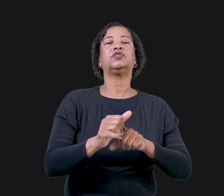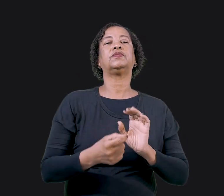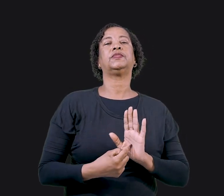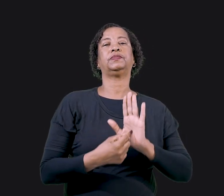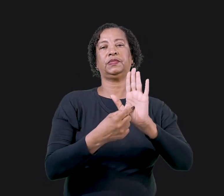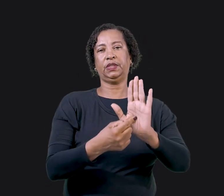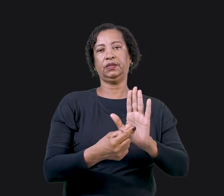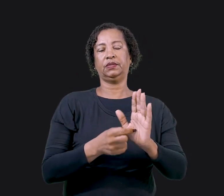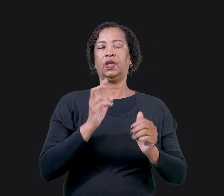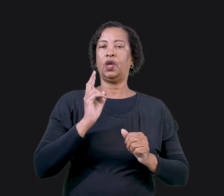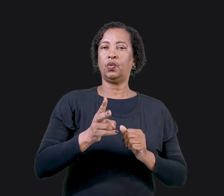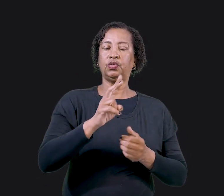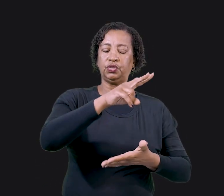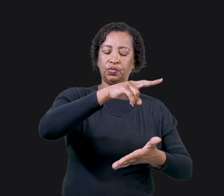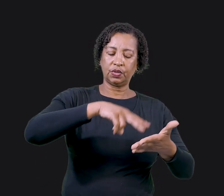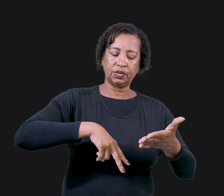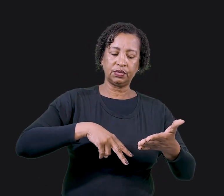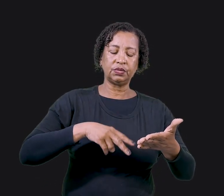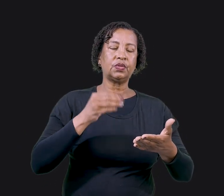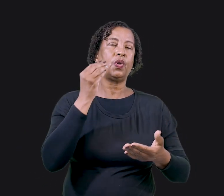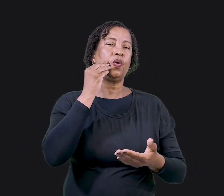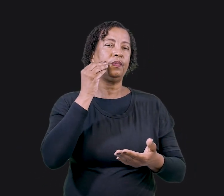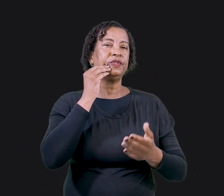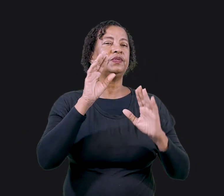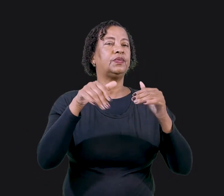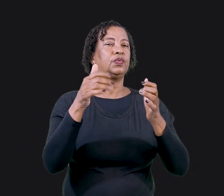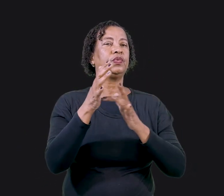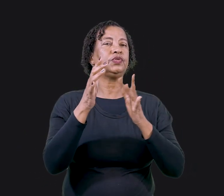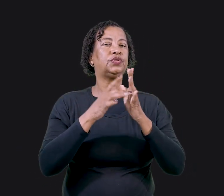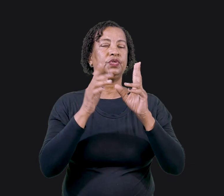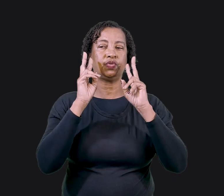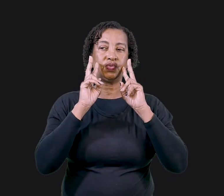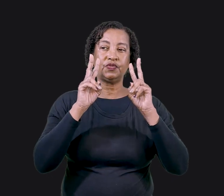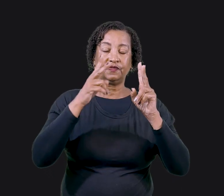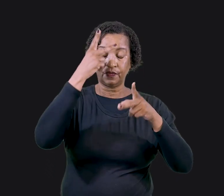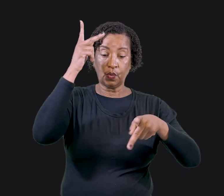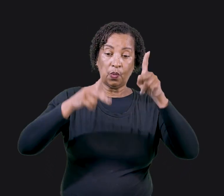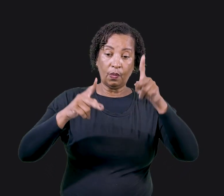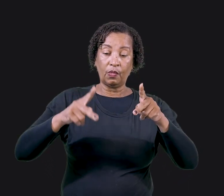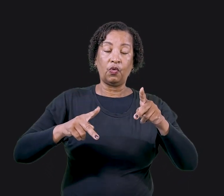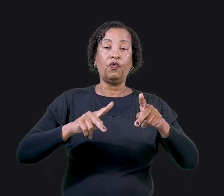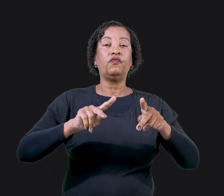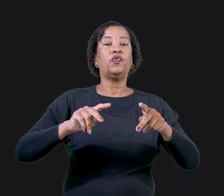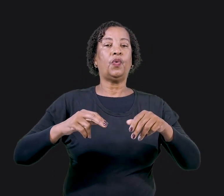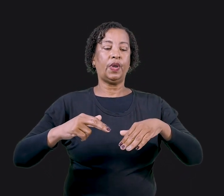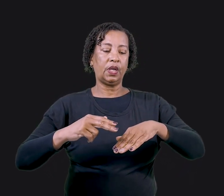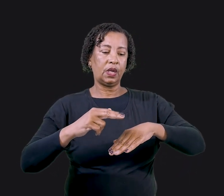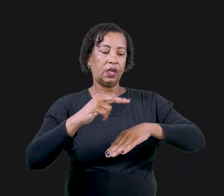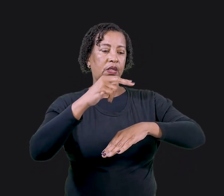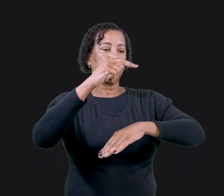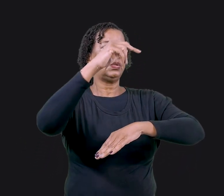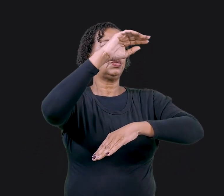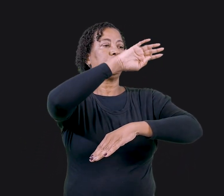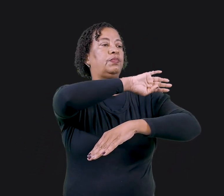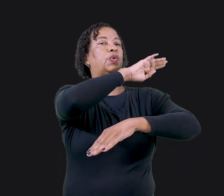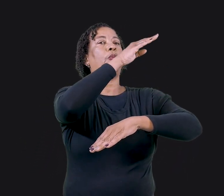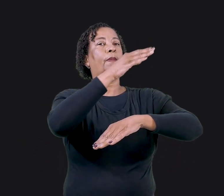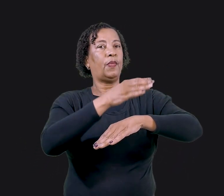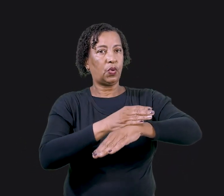Continuando a leitura, observamos que quando Jesus viu as multidões, subiu ao monte. O Monte das Bem-aventuranças, no mar da Galileia,